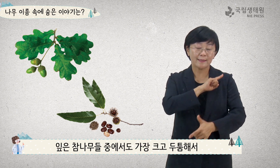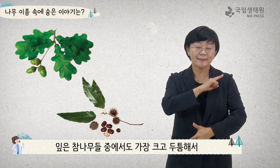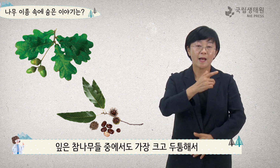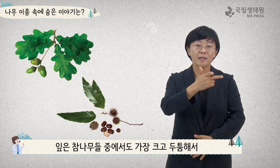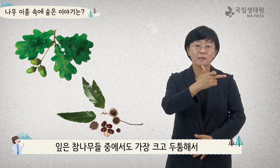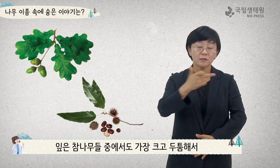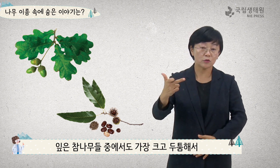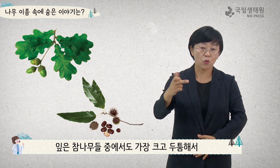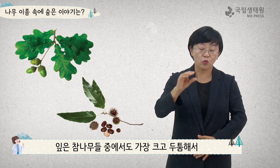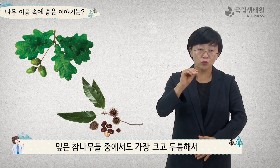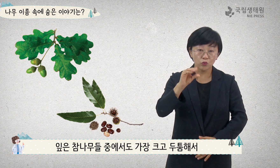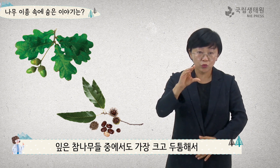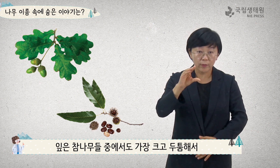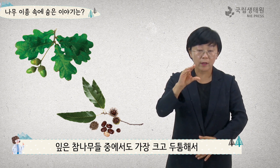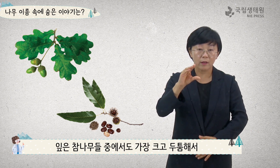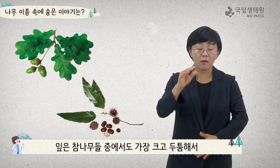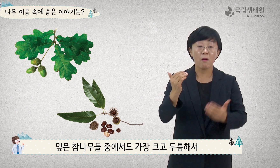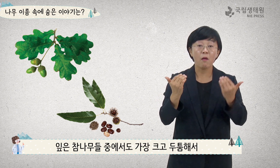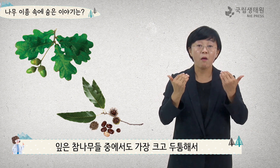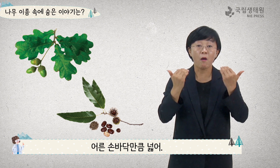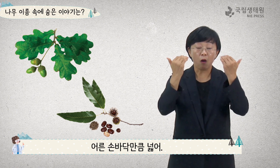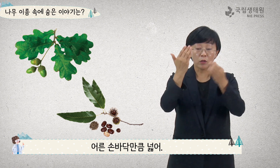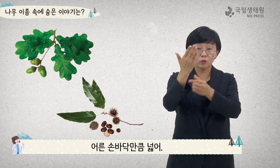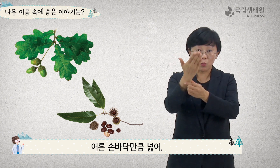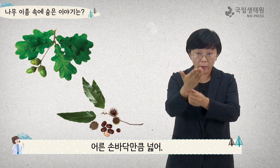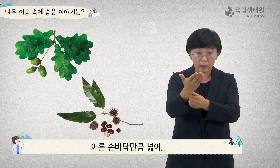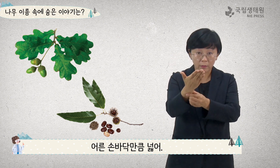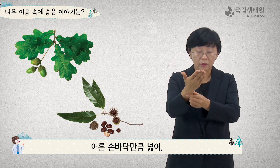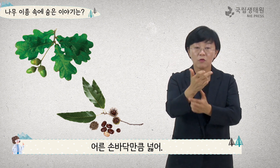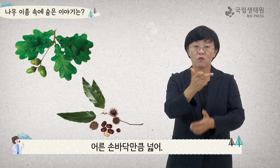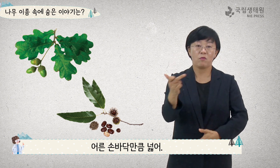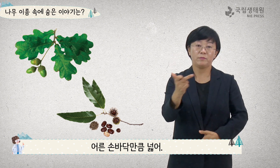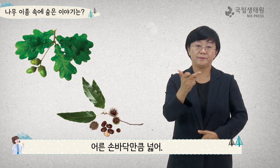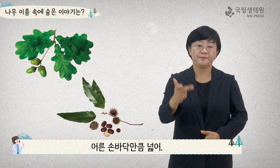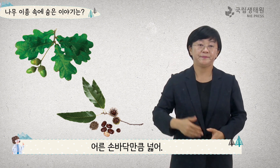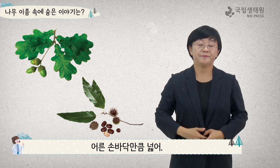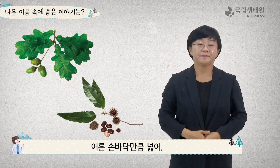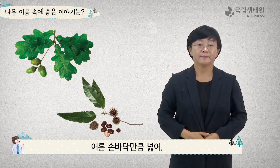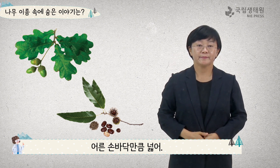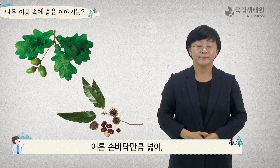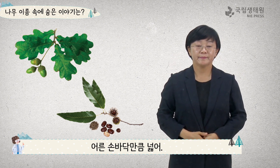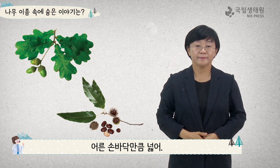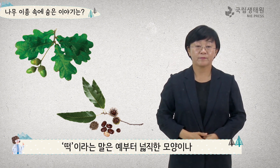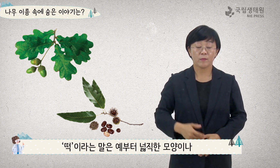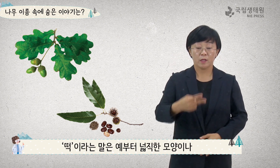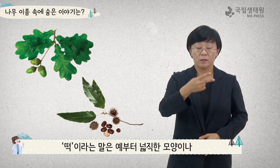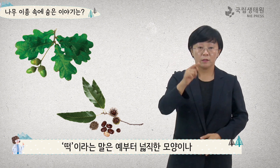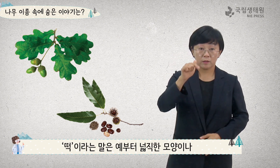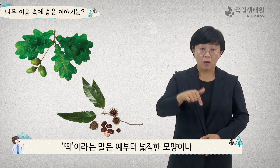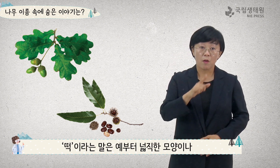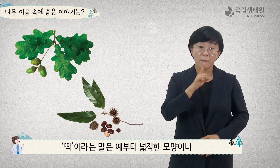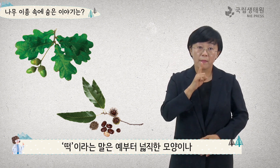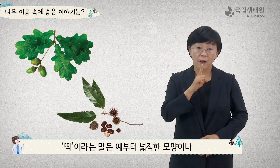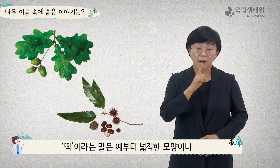가장 크고 두툼해서 어른 손바닥만큼 넓어. 떡이라는 말은